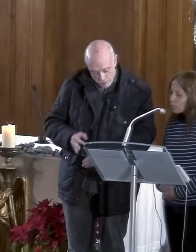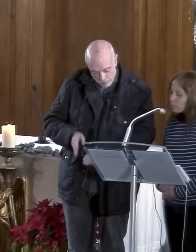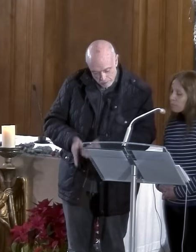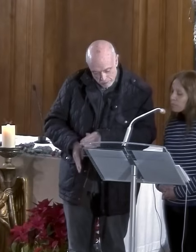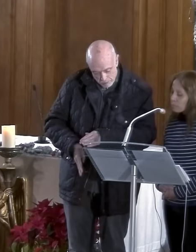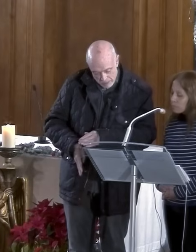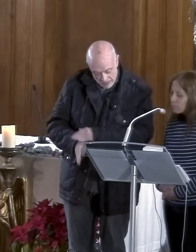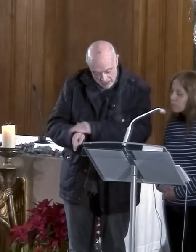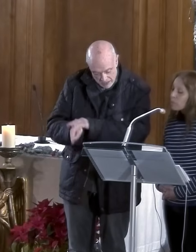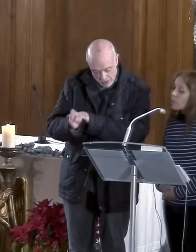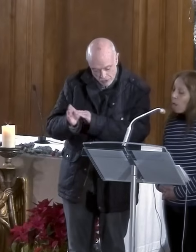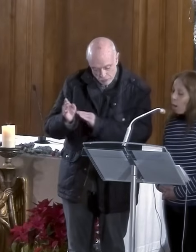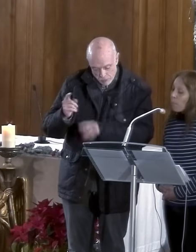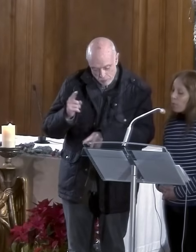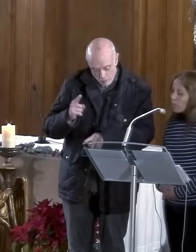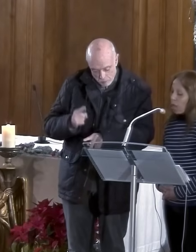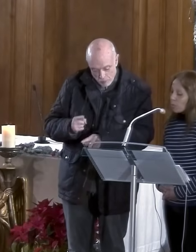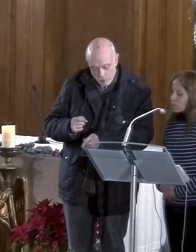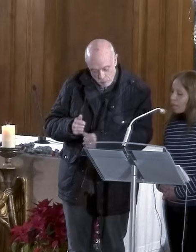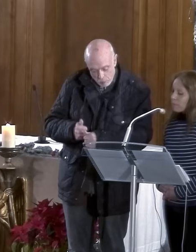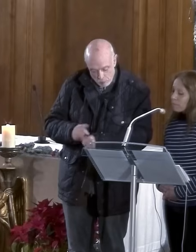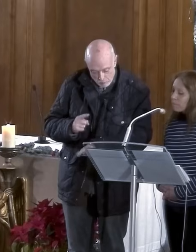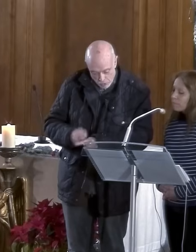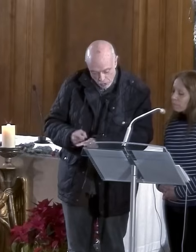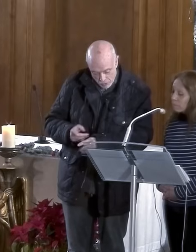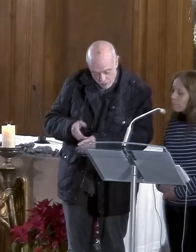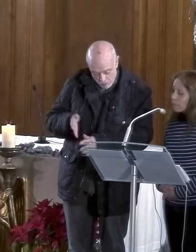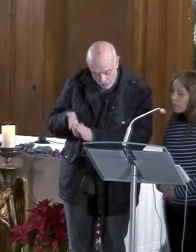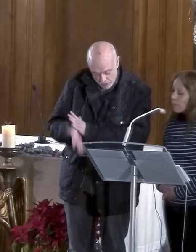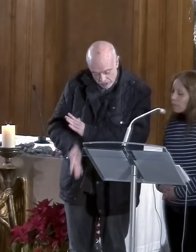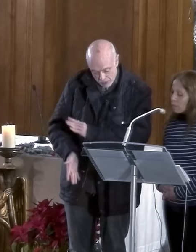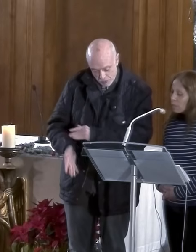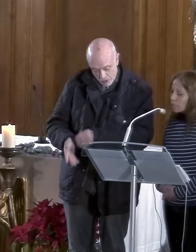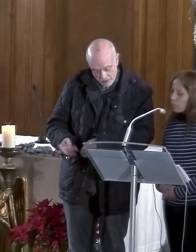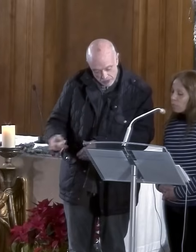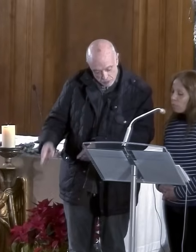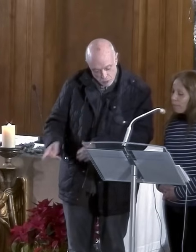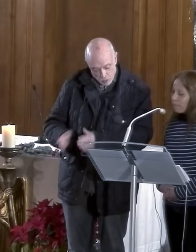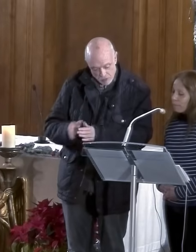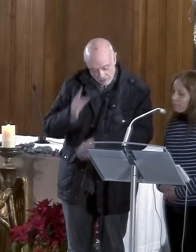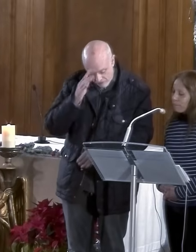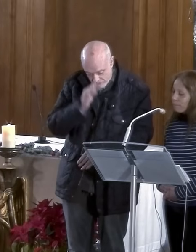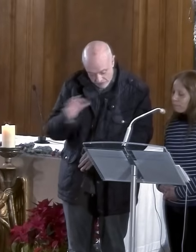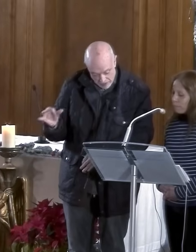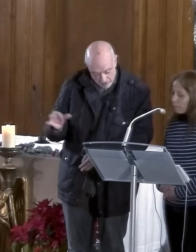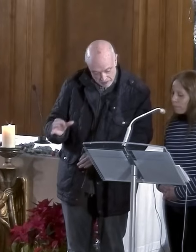perseguidos por causa de su fe.